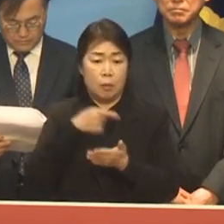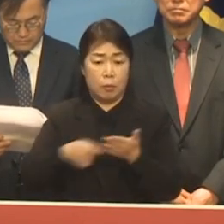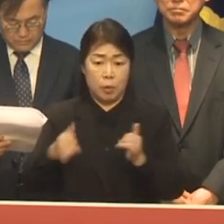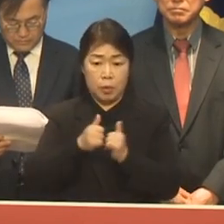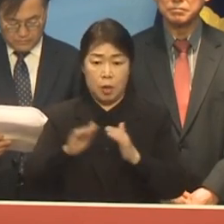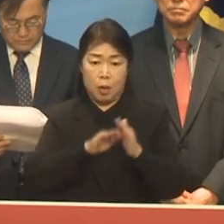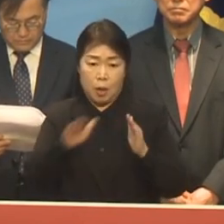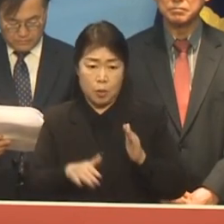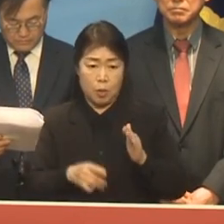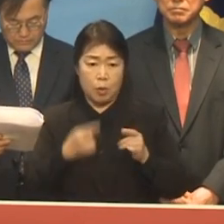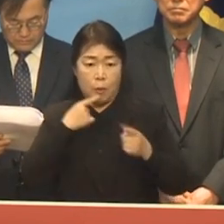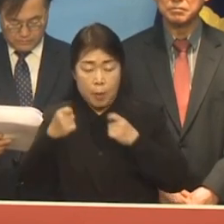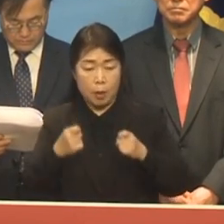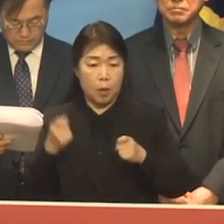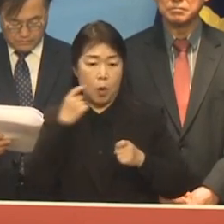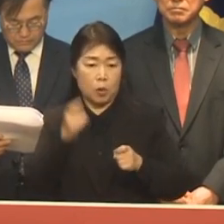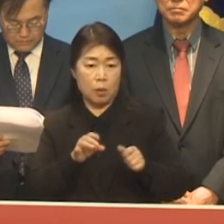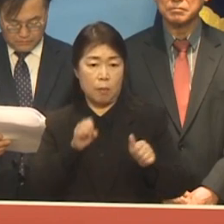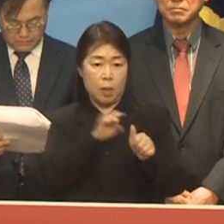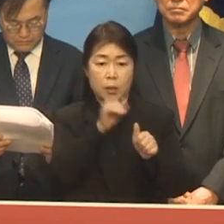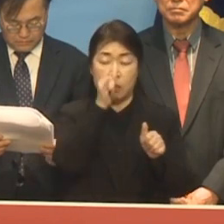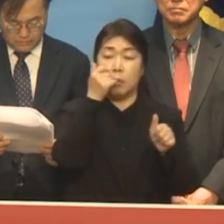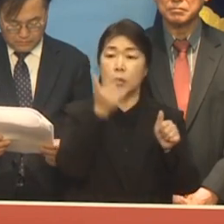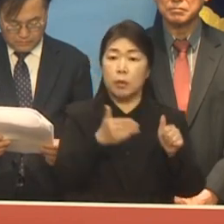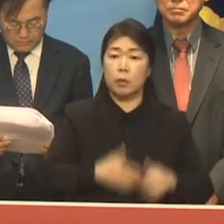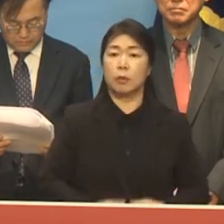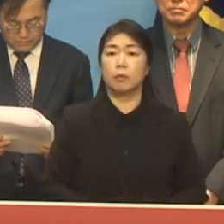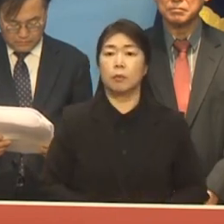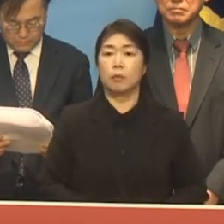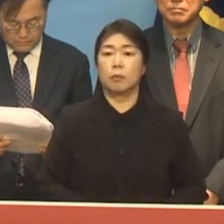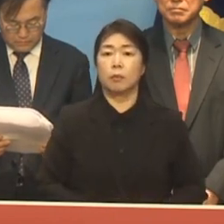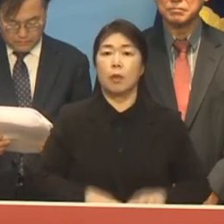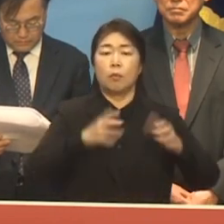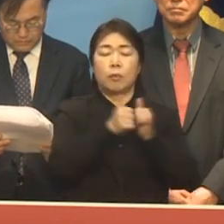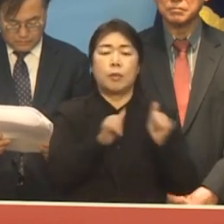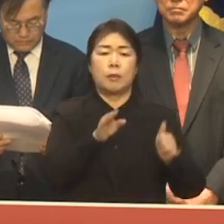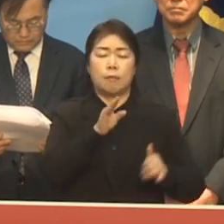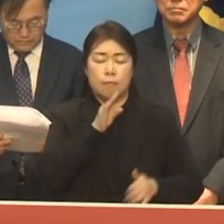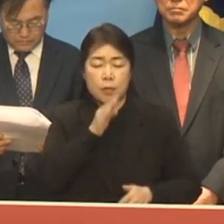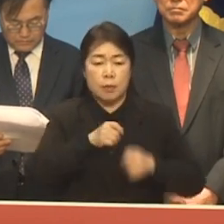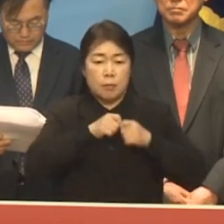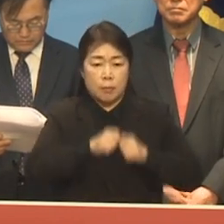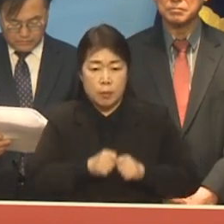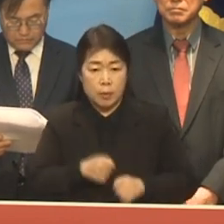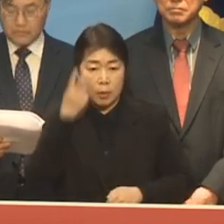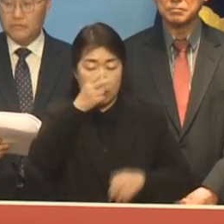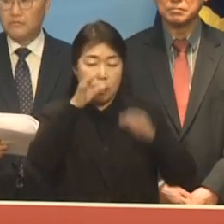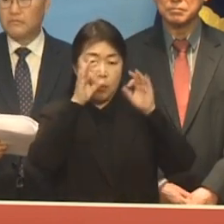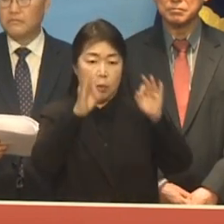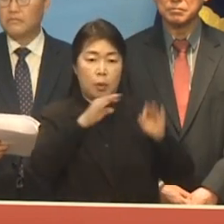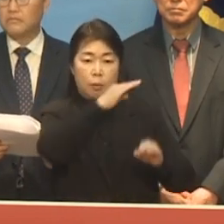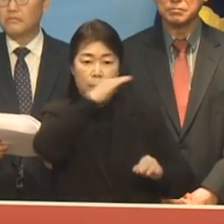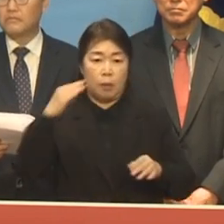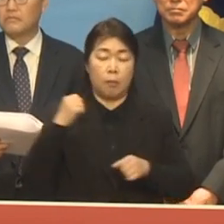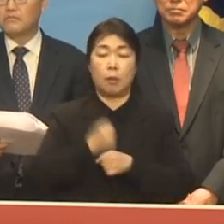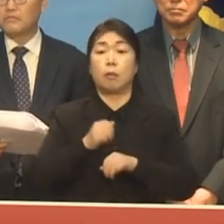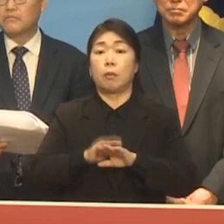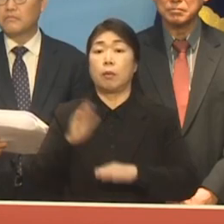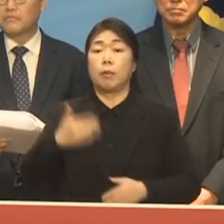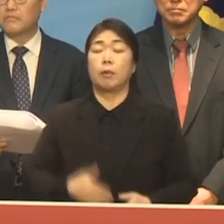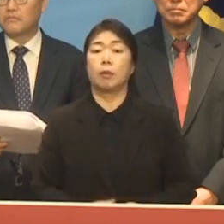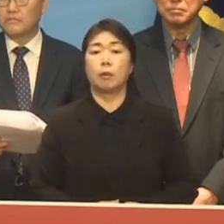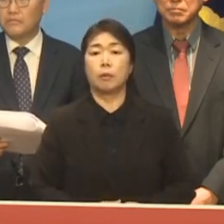거짓말을 일삼았는지 우리 국민들은 진실을 규명하여 바로 잡아야 합니다.